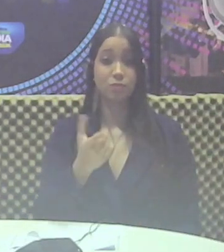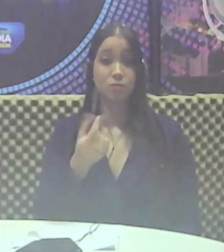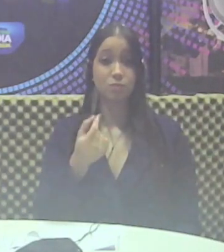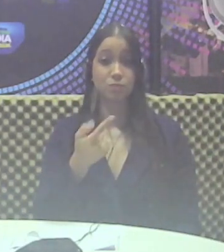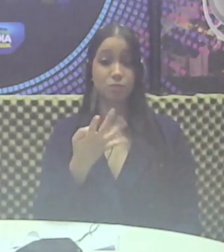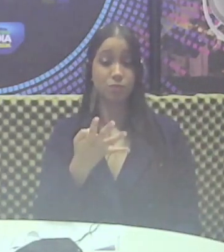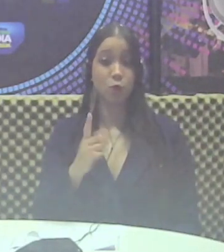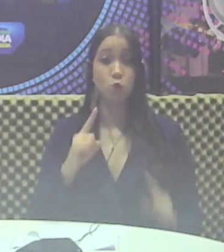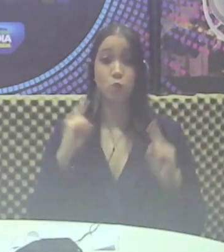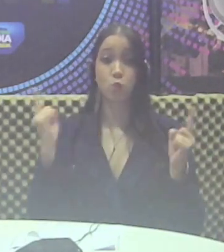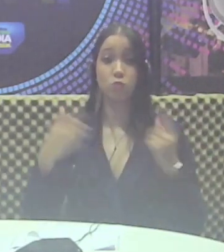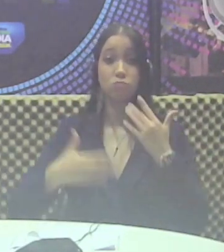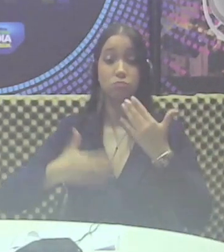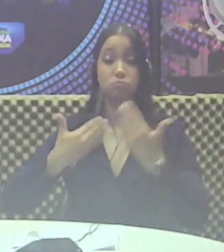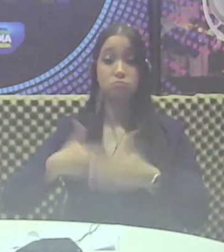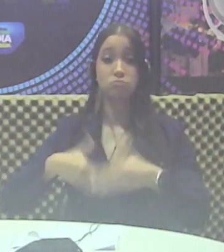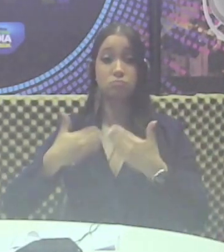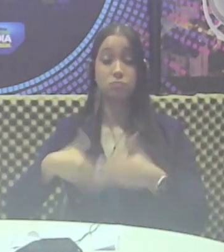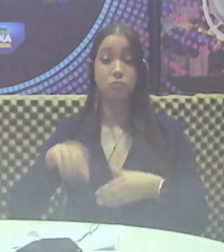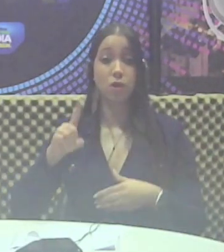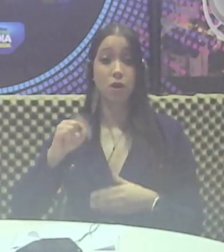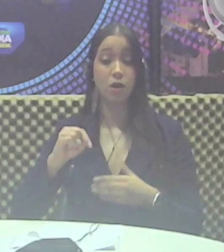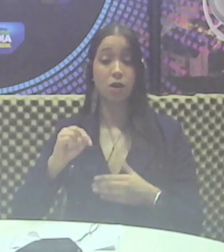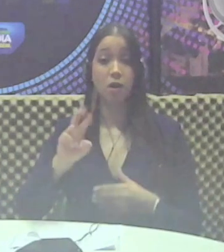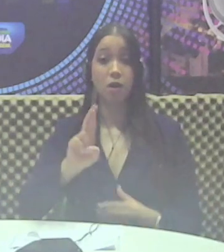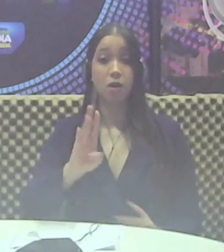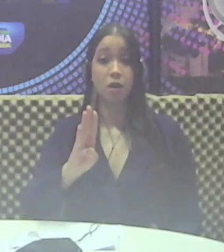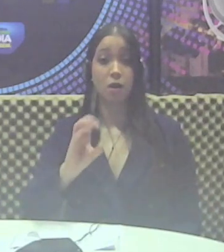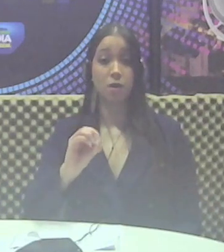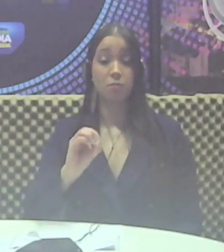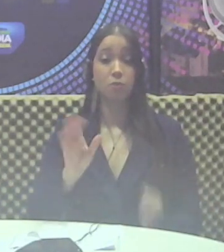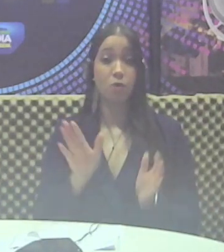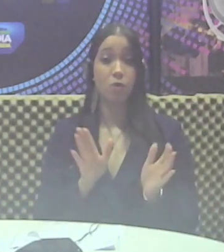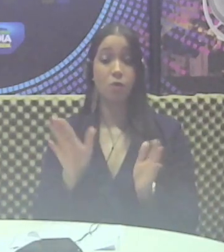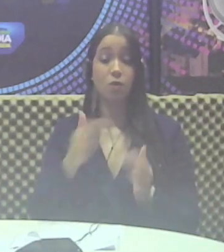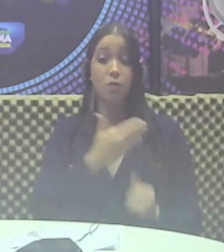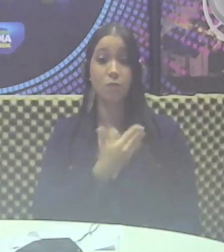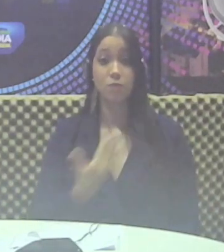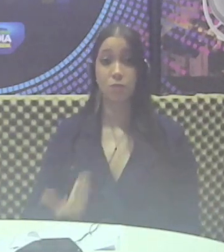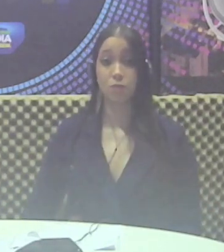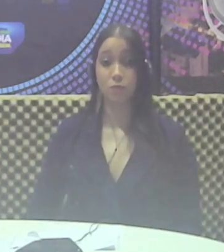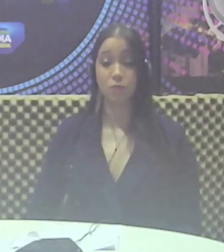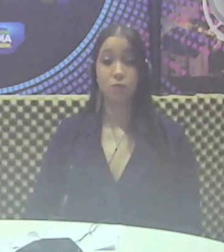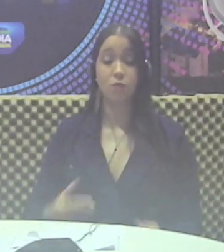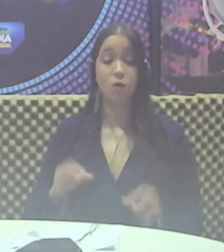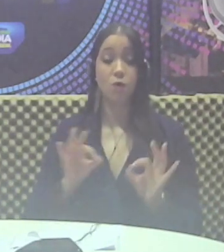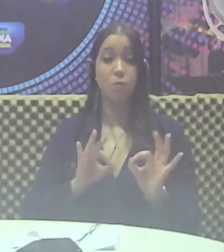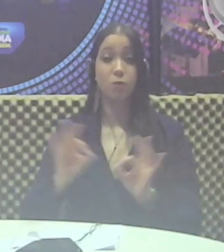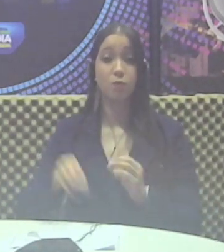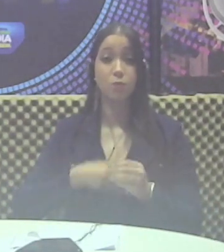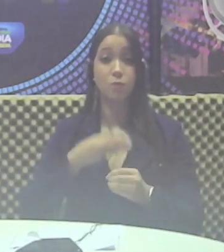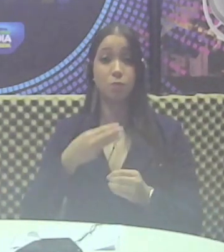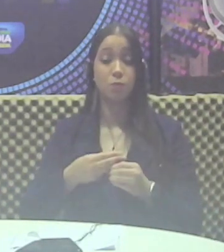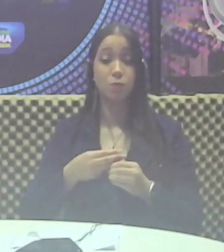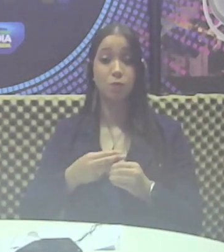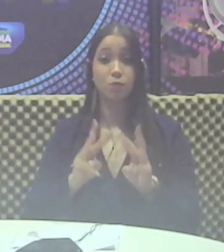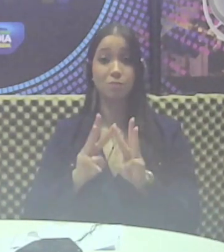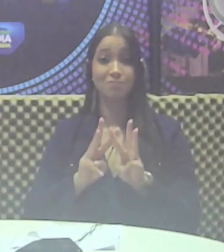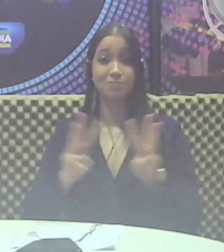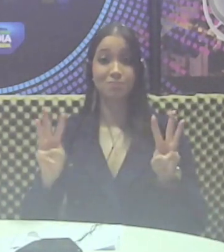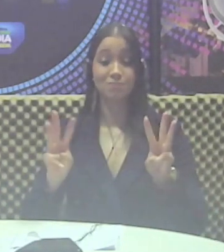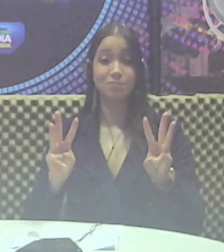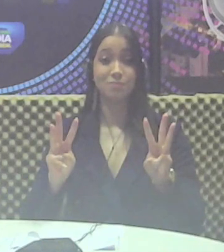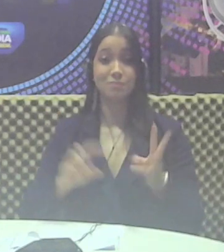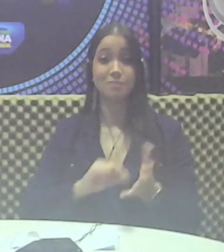01/2024, todo o processo será conduzido pela RBO Assessoria Pública e Projetos Municipais, em cujo site devem